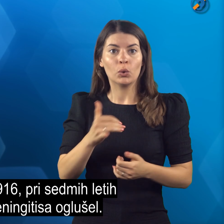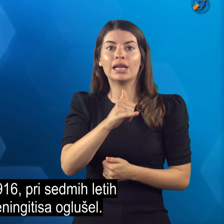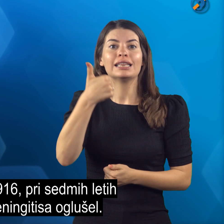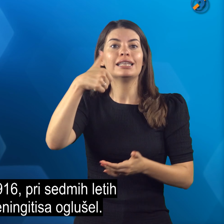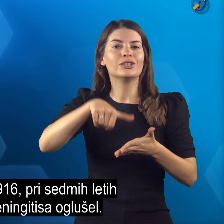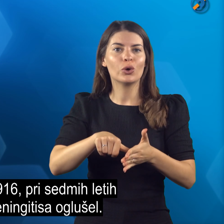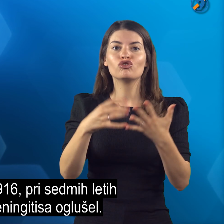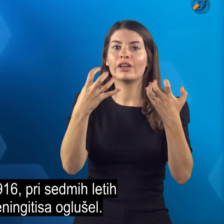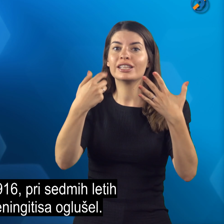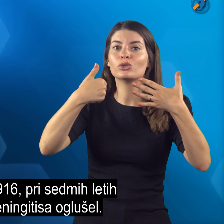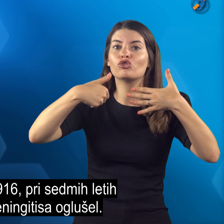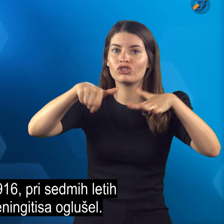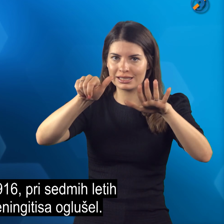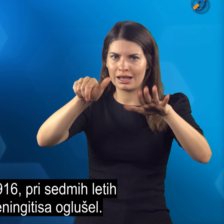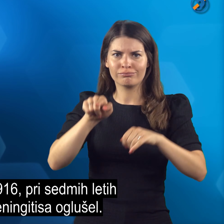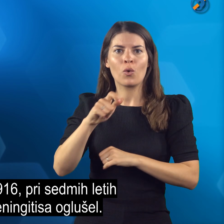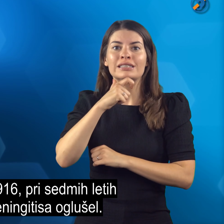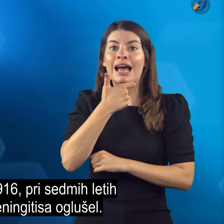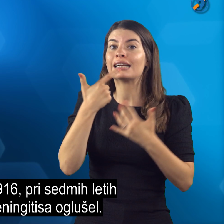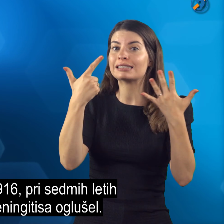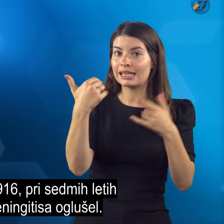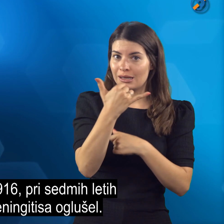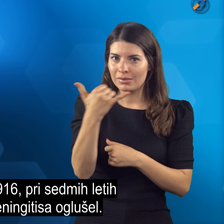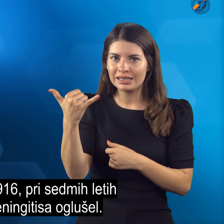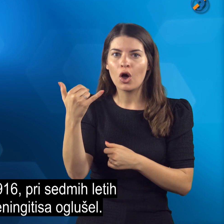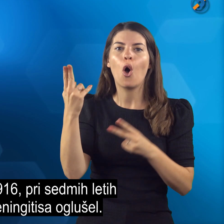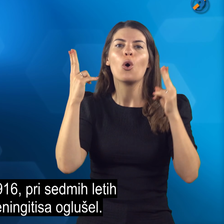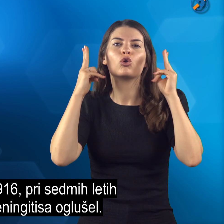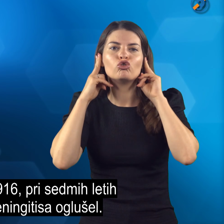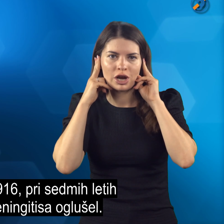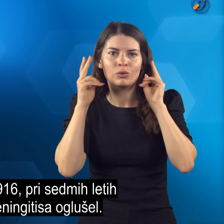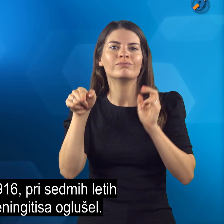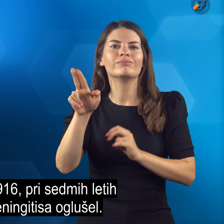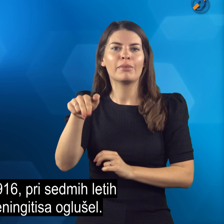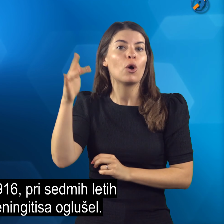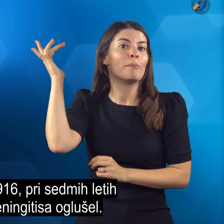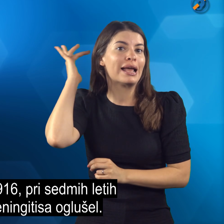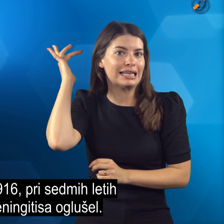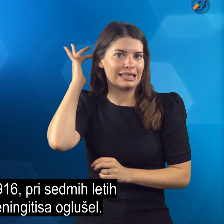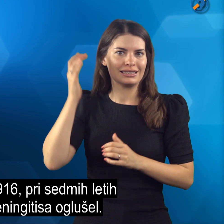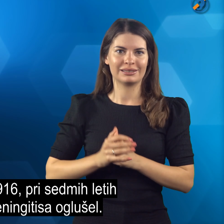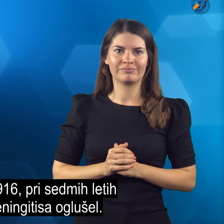Rodil se je leta 1916, pri 7 letih pa je zaradi meningitisa oglušel.